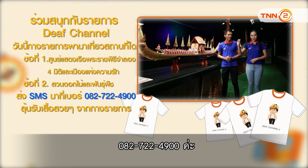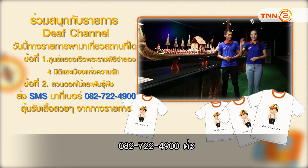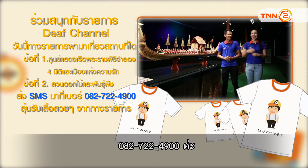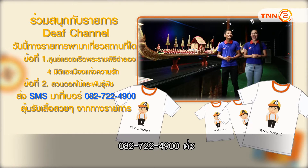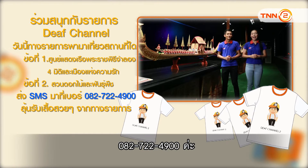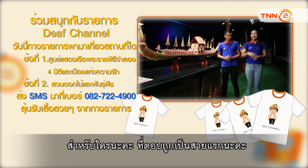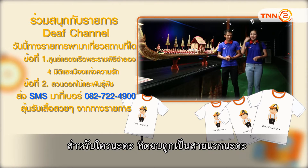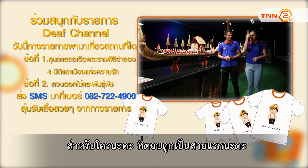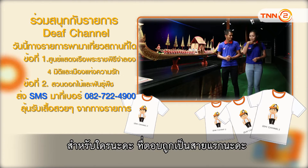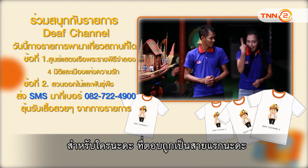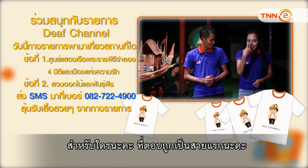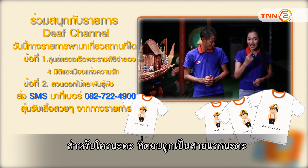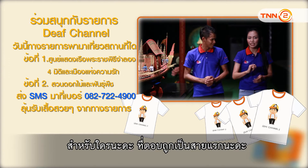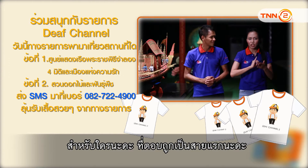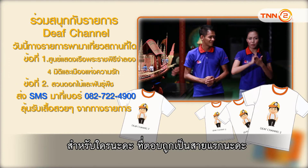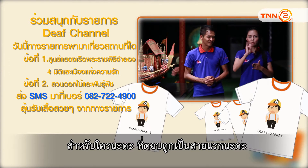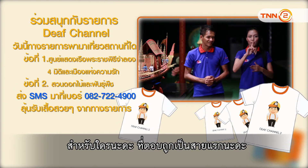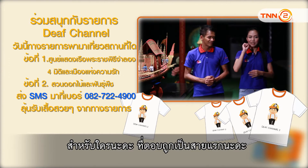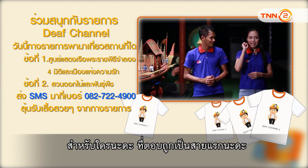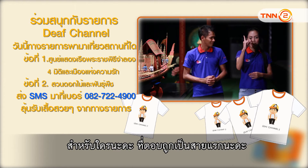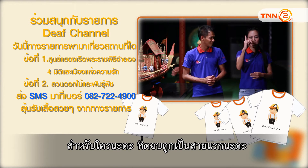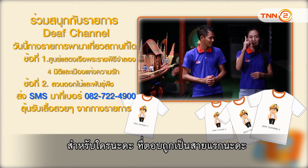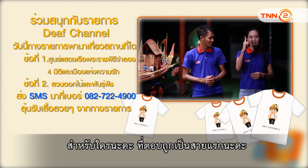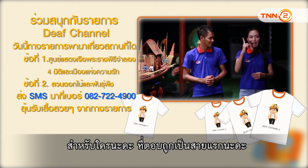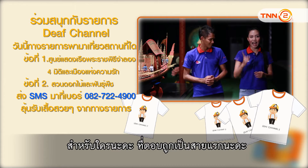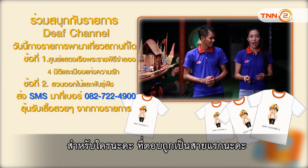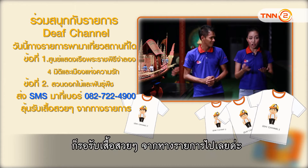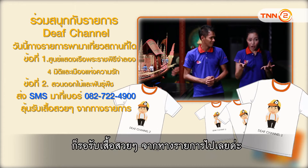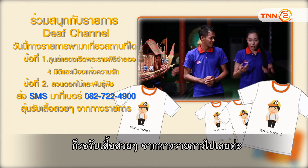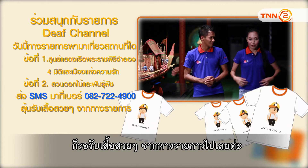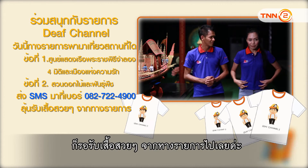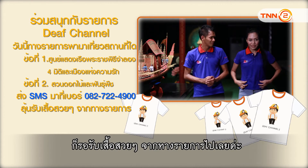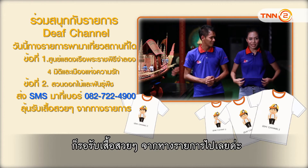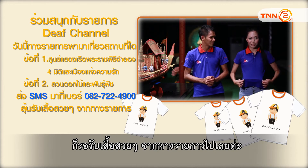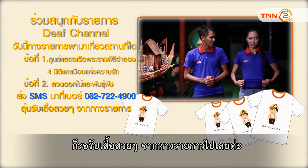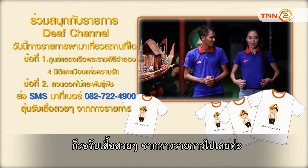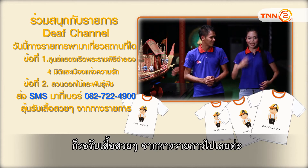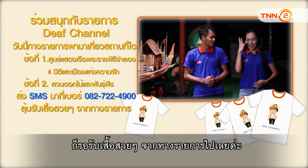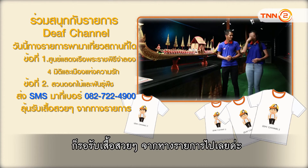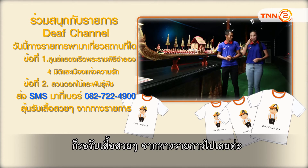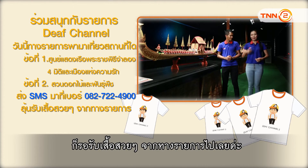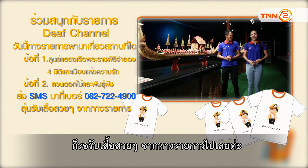0827224900ค่ะสำหรับใครนะคะที่ตอบถูกเป็นสายแรกนะคะก็รอรับเสื้อสวยๆจากทางรายการไปเลย